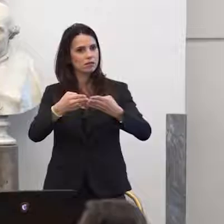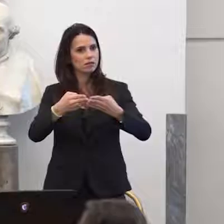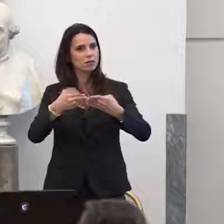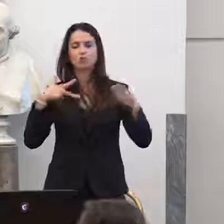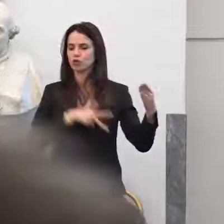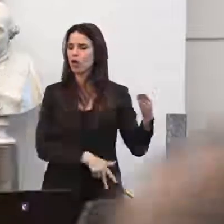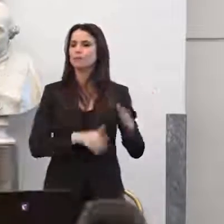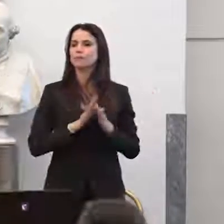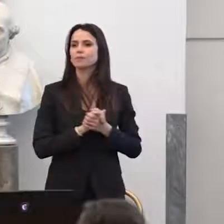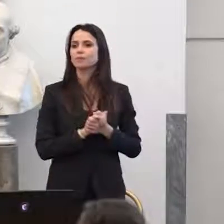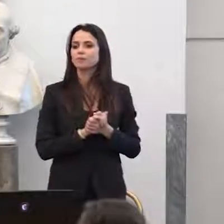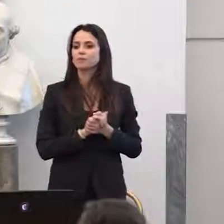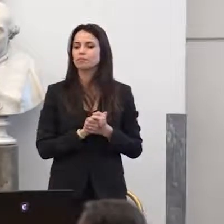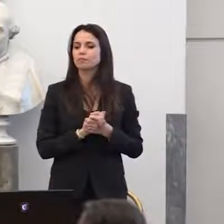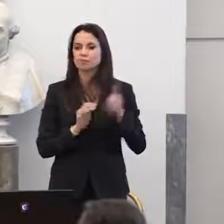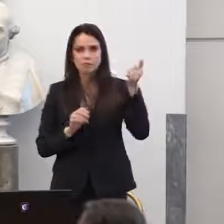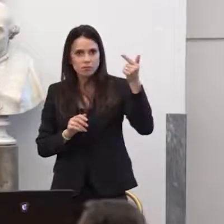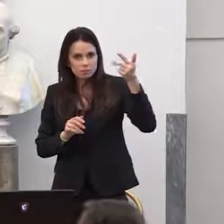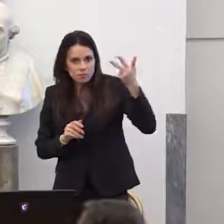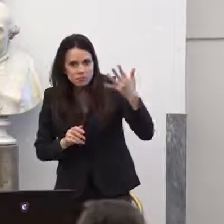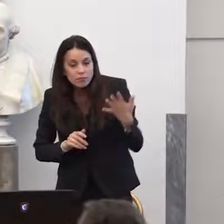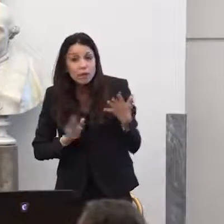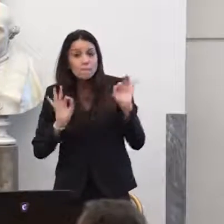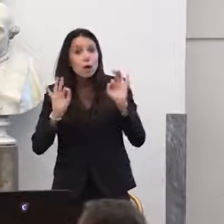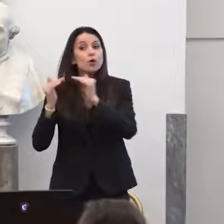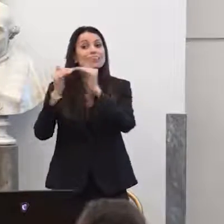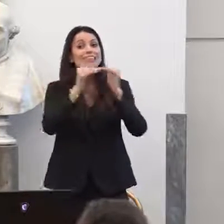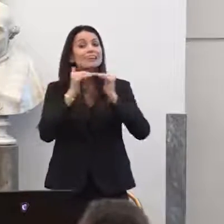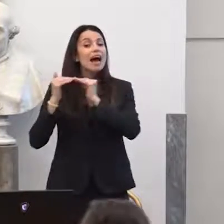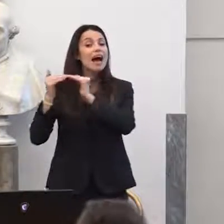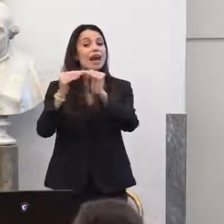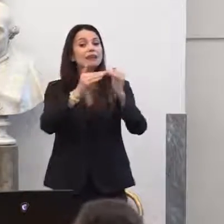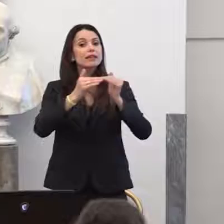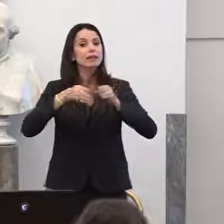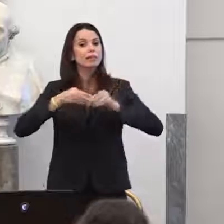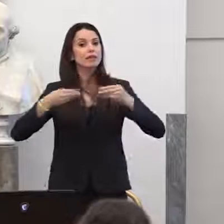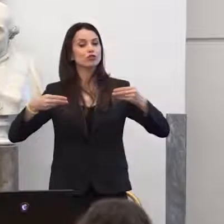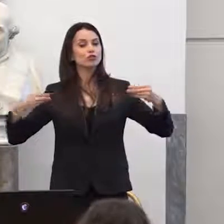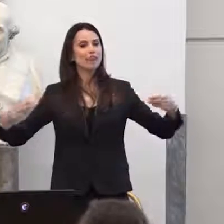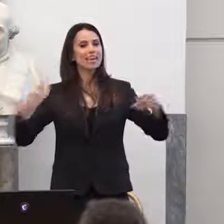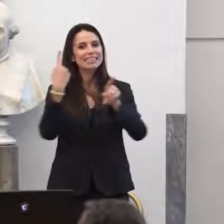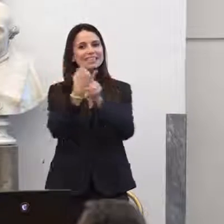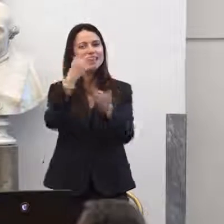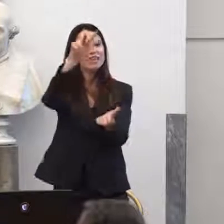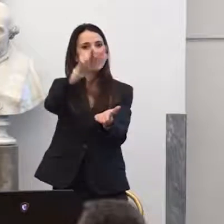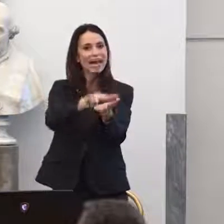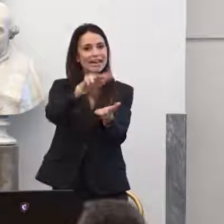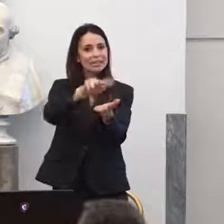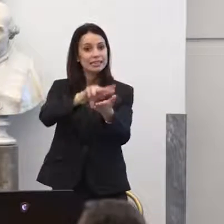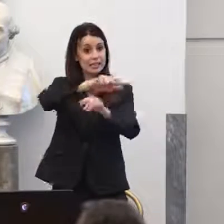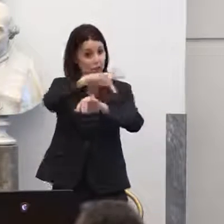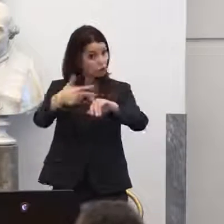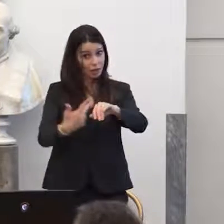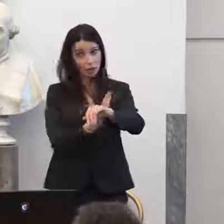deve essere tale, quindi lo standard di personale, da garantire non 3 ore a dia,